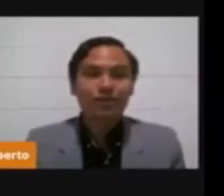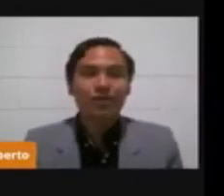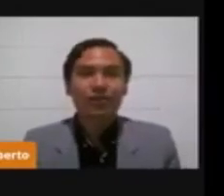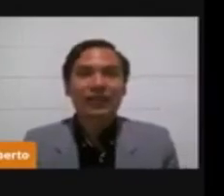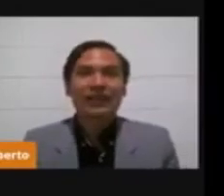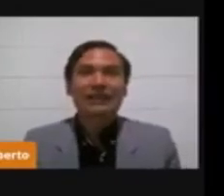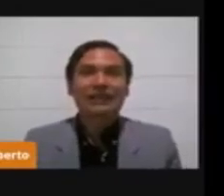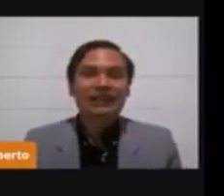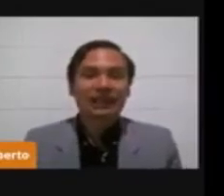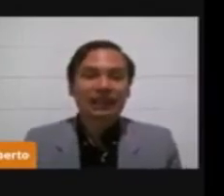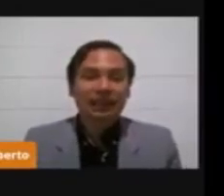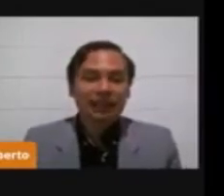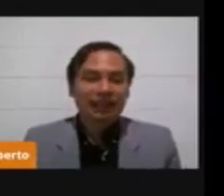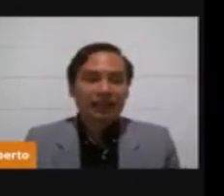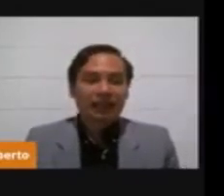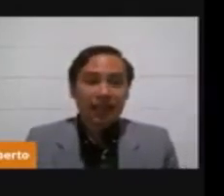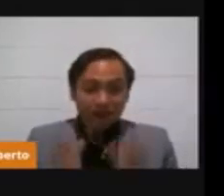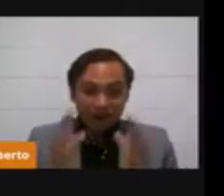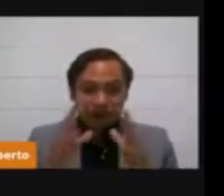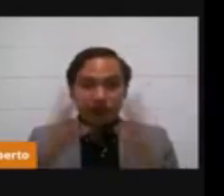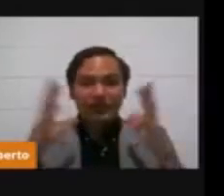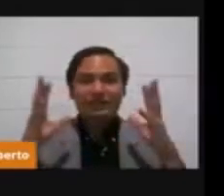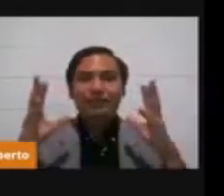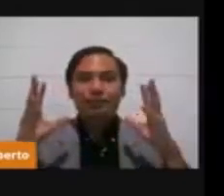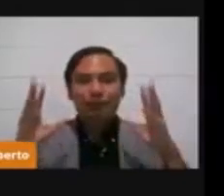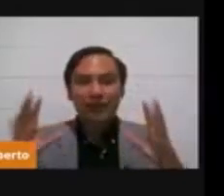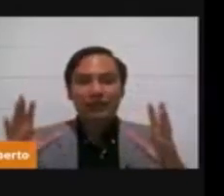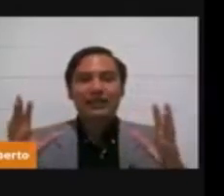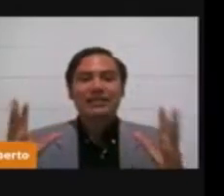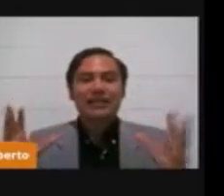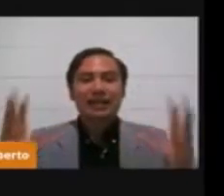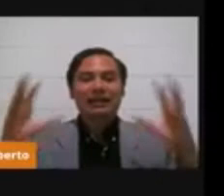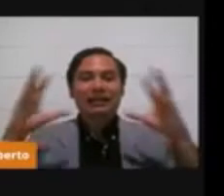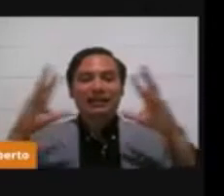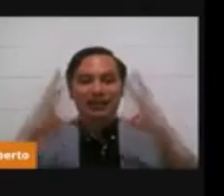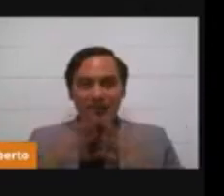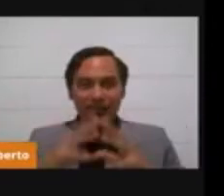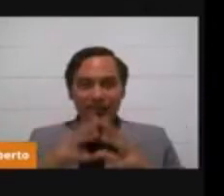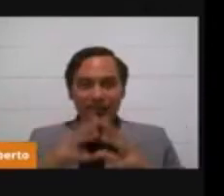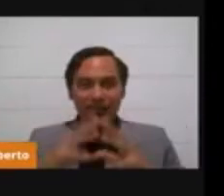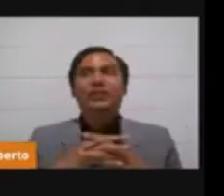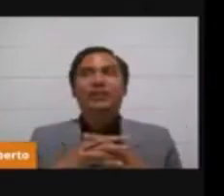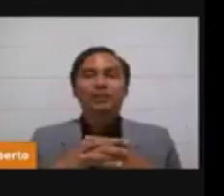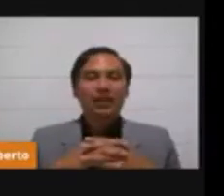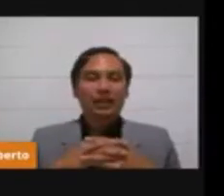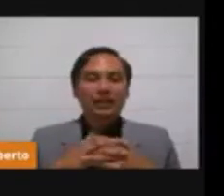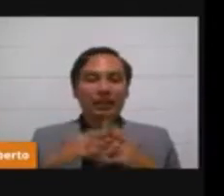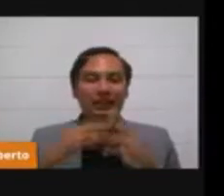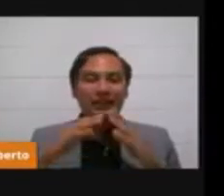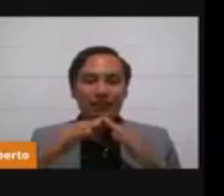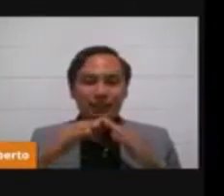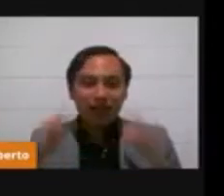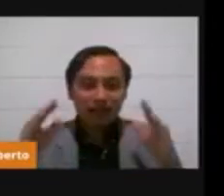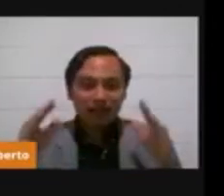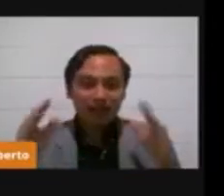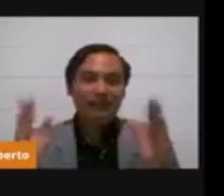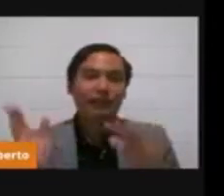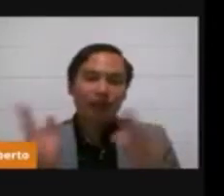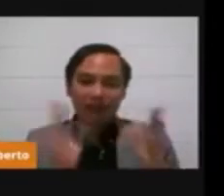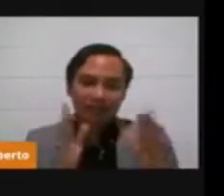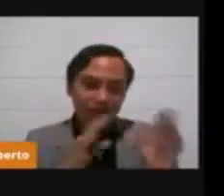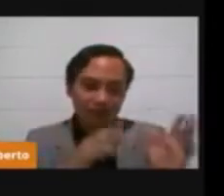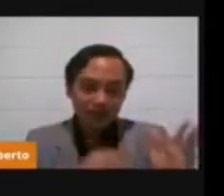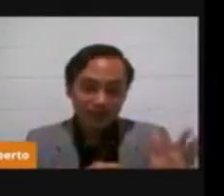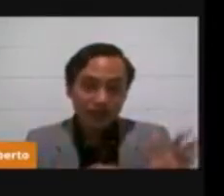la inclusión trata de que las personas puedan estar dentro, que puedan participar